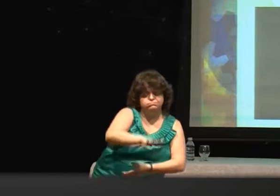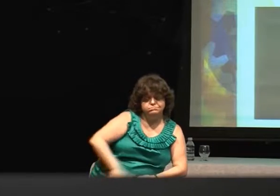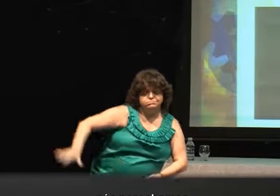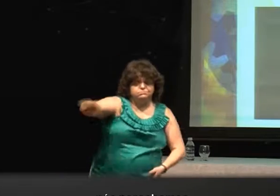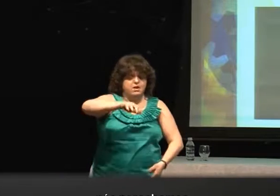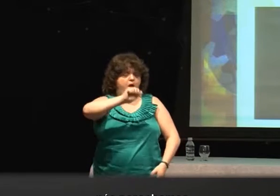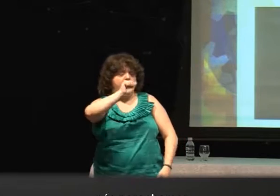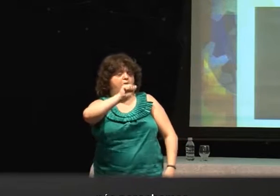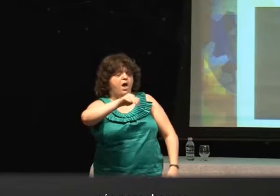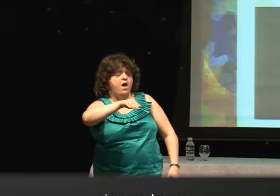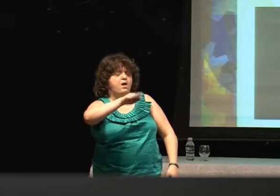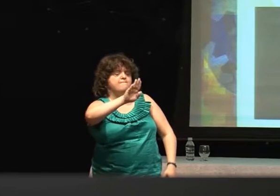nós percebemos